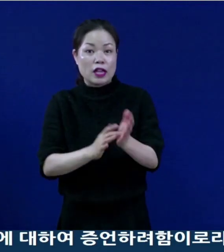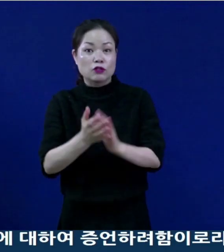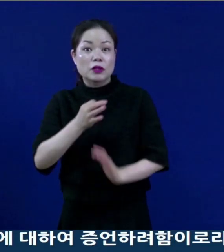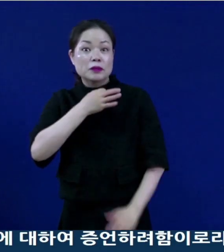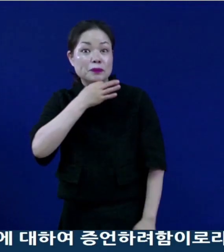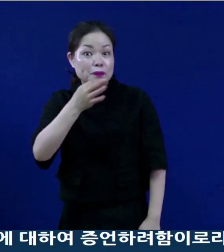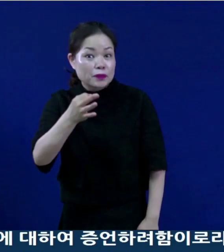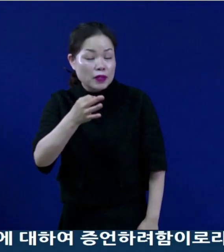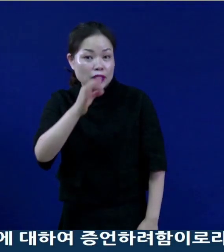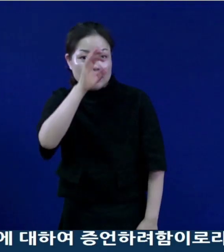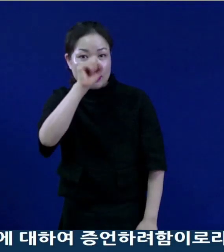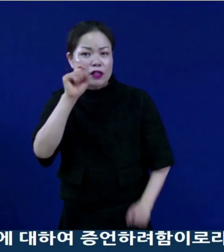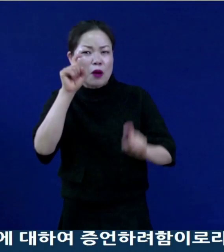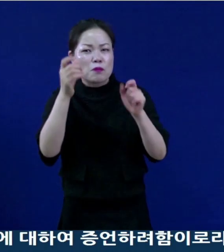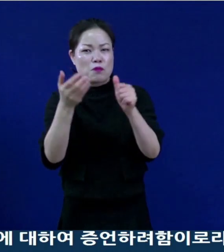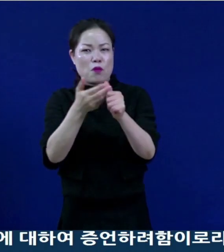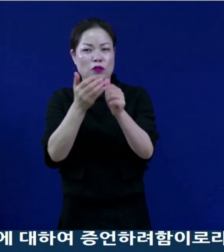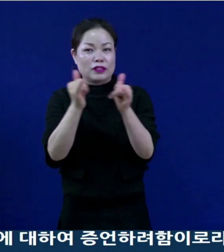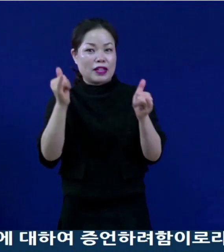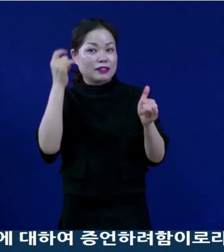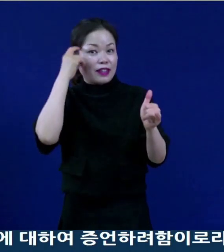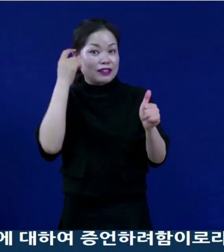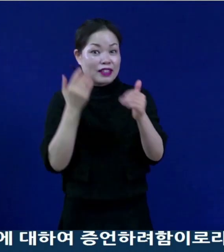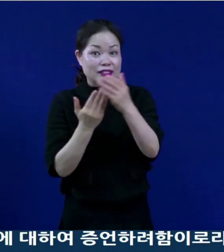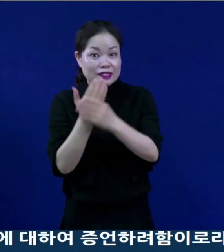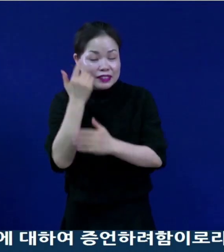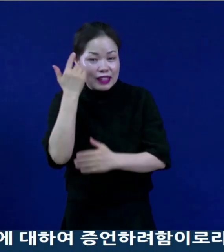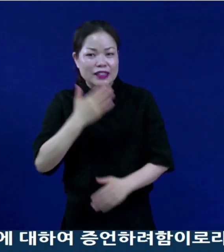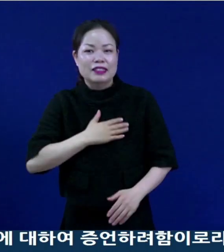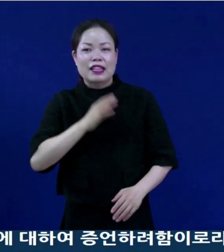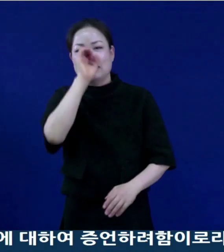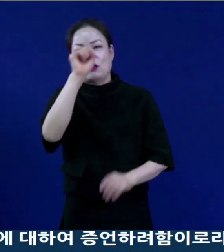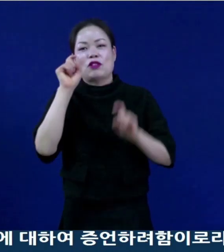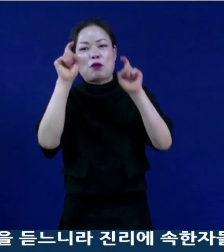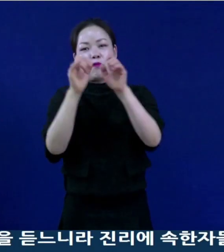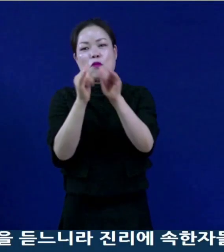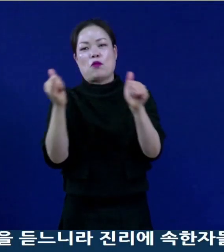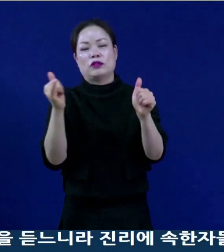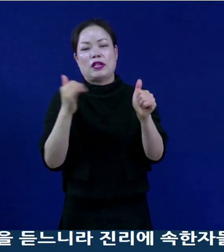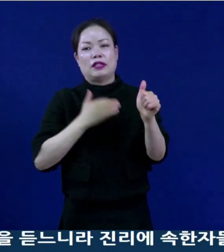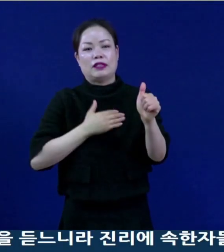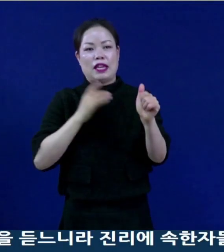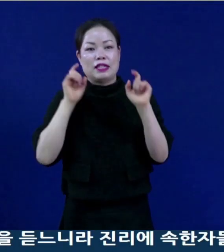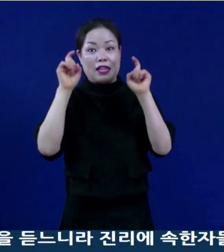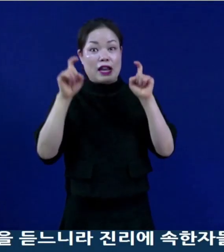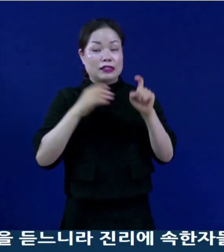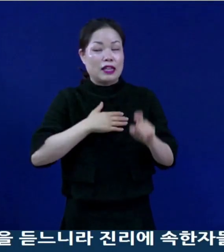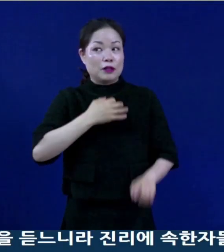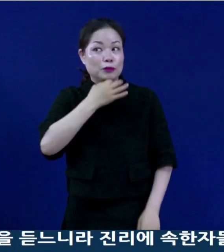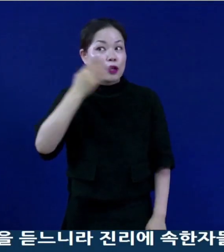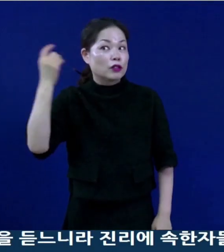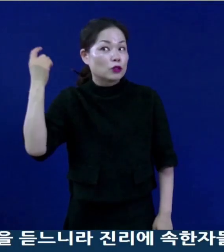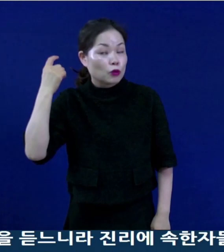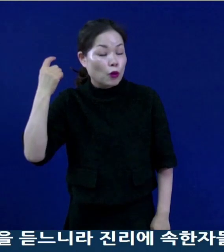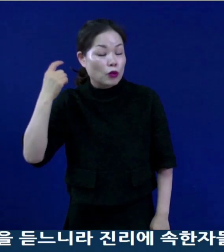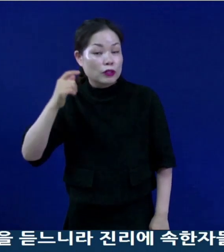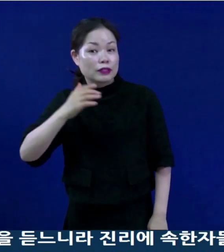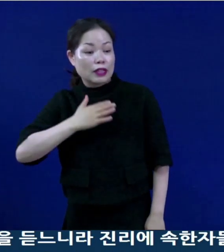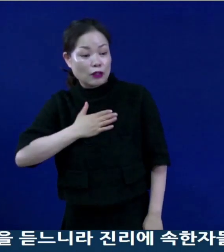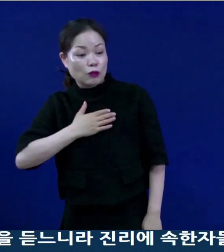음성 그러니까 선한 목자 떠오르죠? 나는 선한 목자라 내 양들은 내 음성을 알고 나도